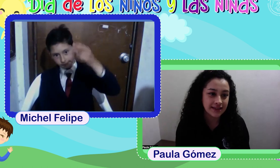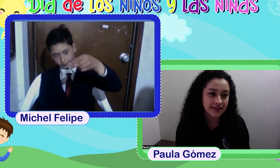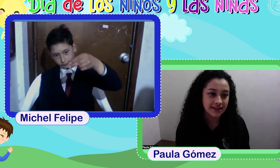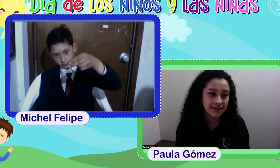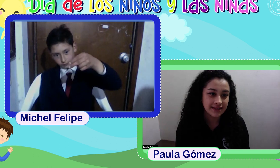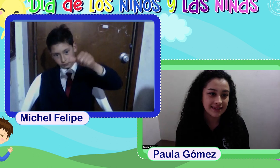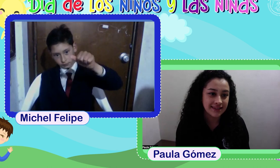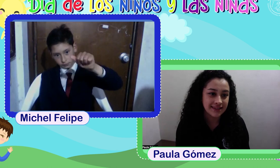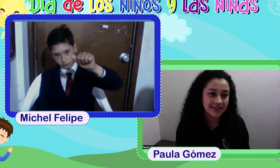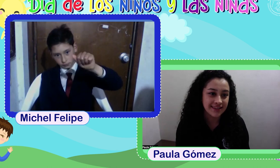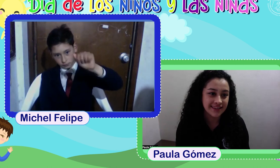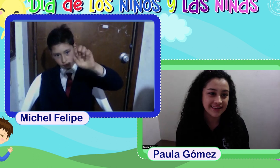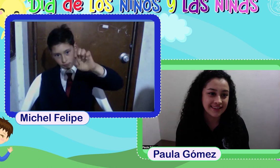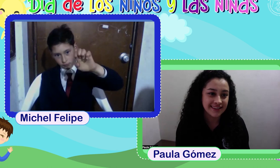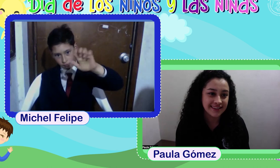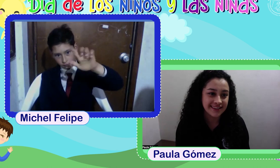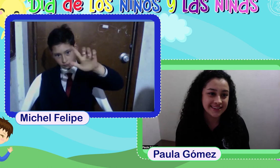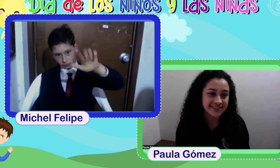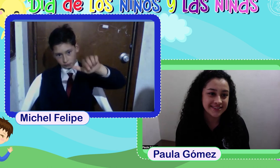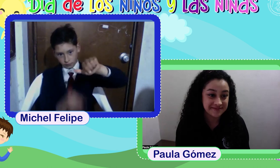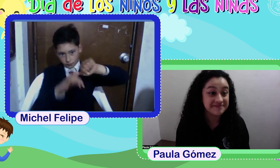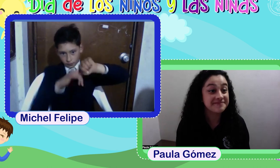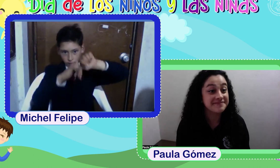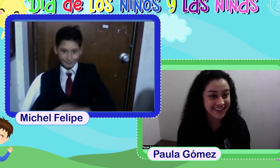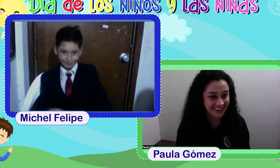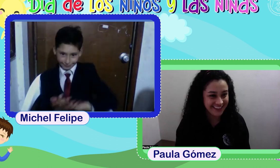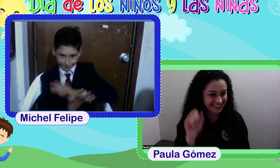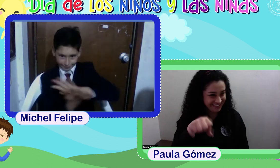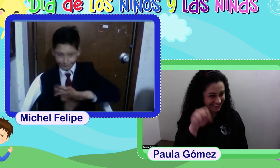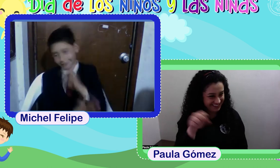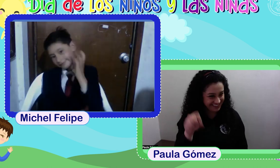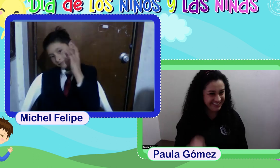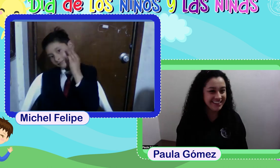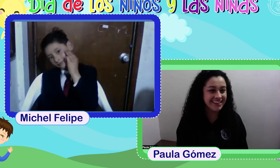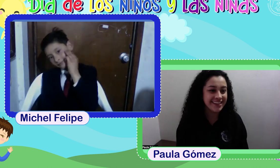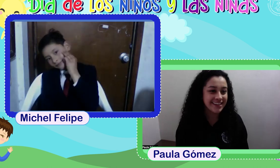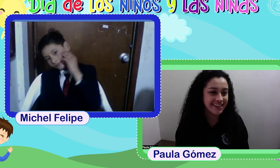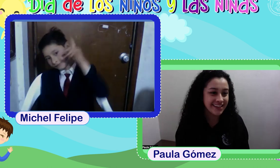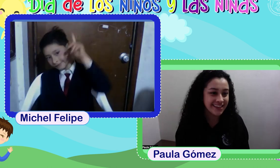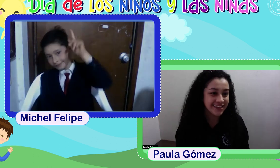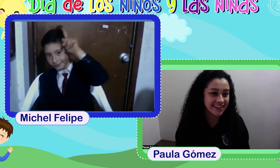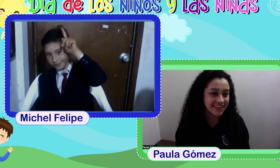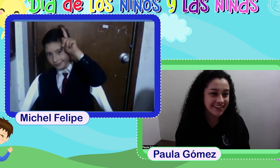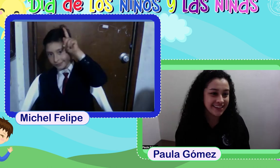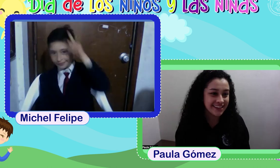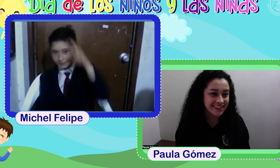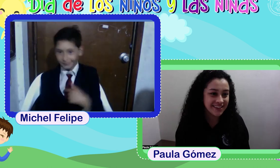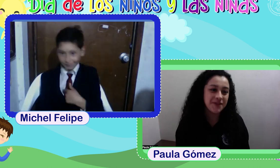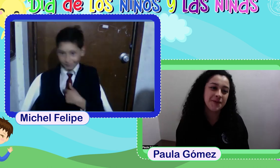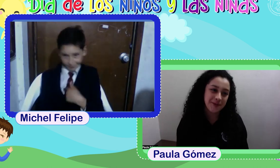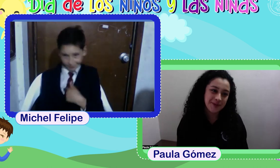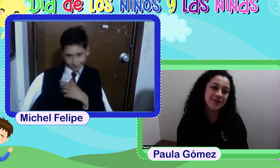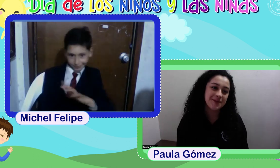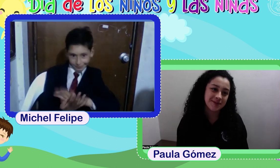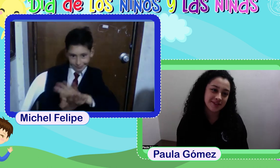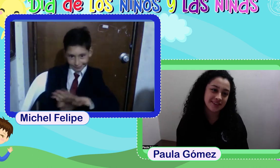Michael Felipe. Mi seña es así y tengo 10 años.